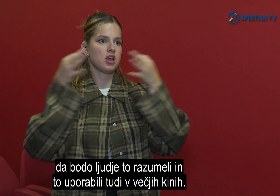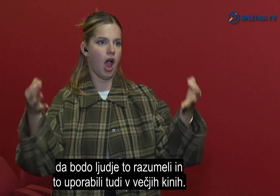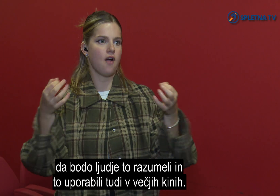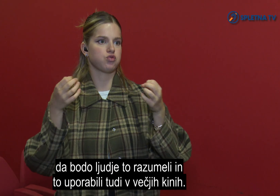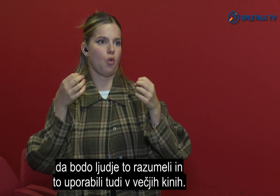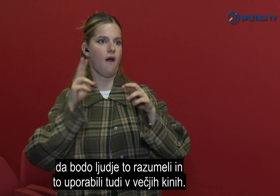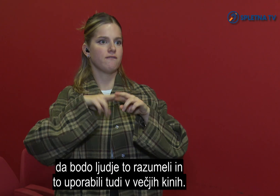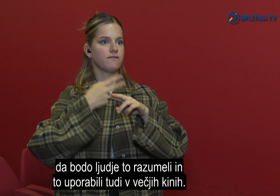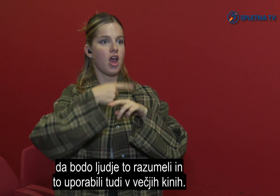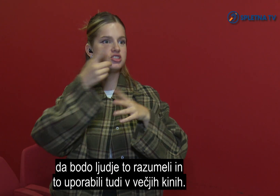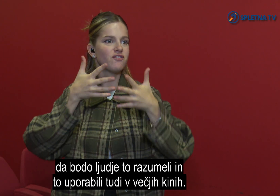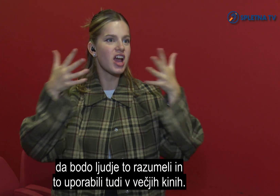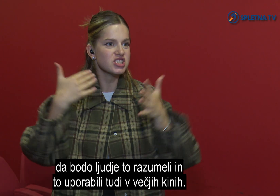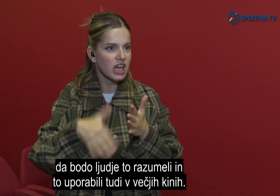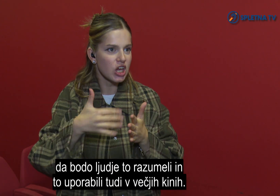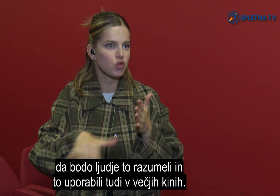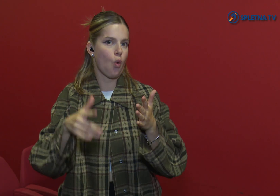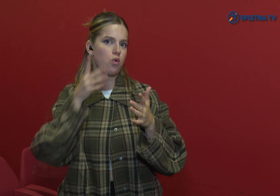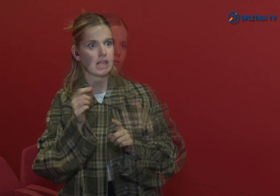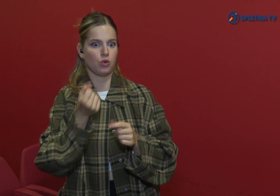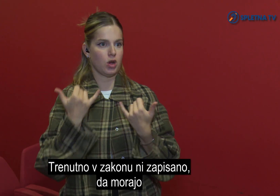uporabili tudi v večjih kinih.